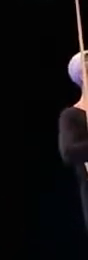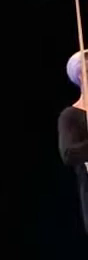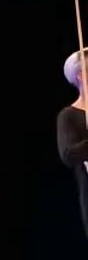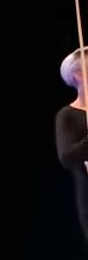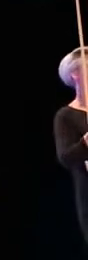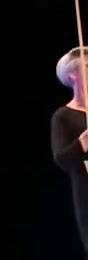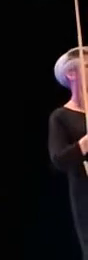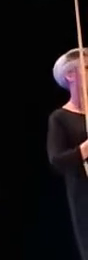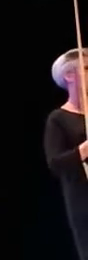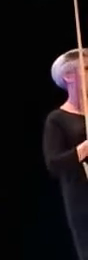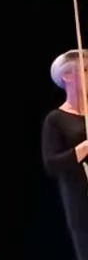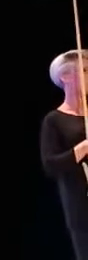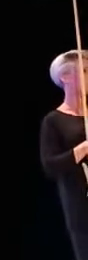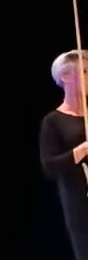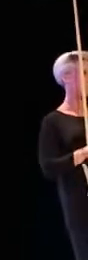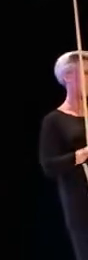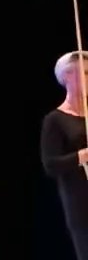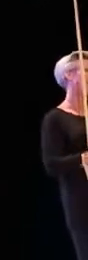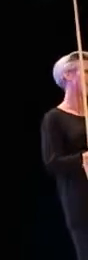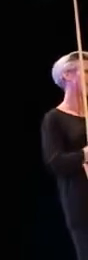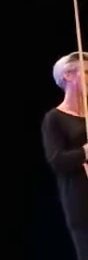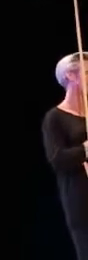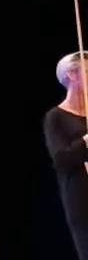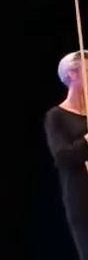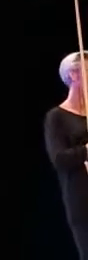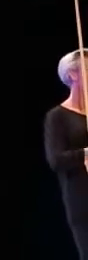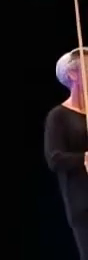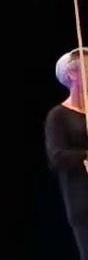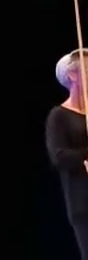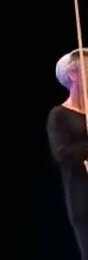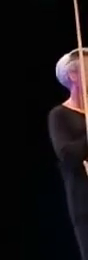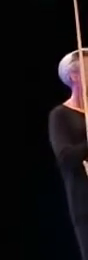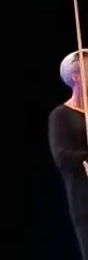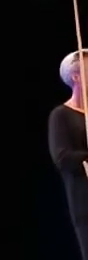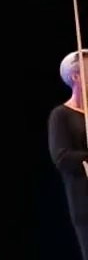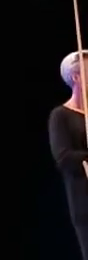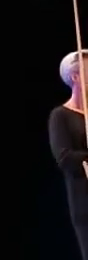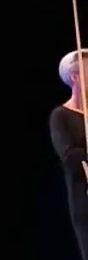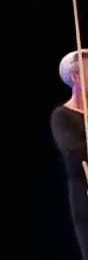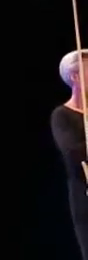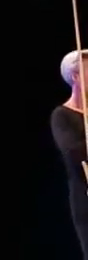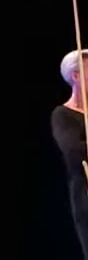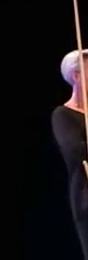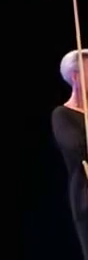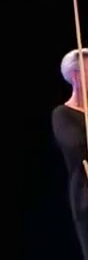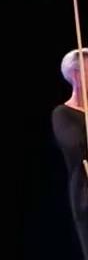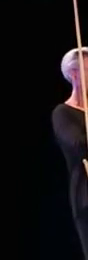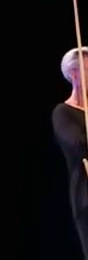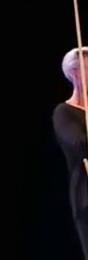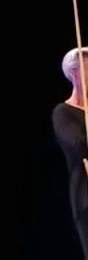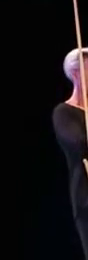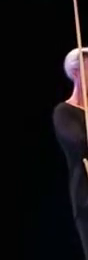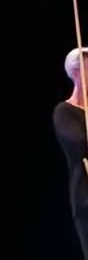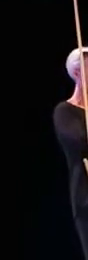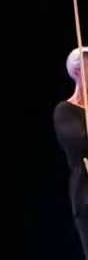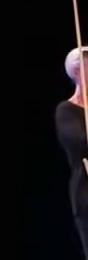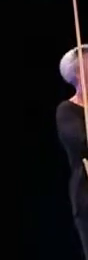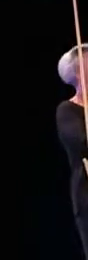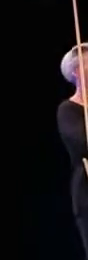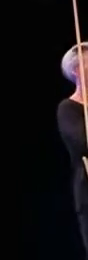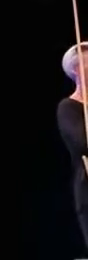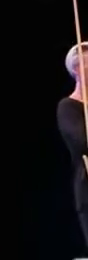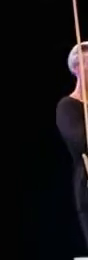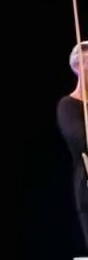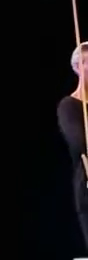så. En gång per år samlas ländernas ledare på ett klimattoppmöte för att diskutera vägen framåt.